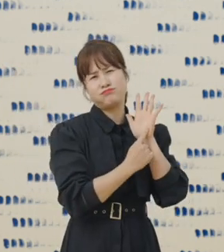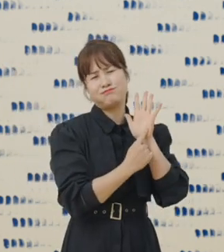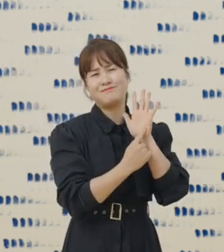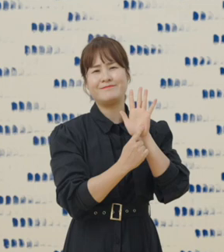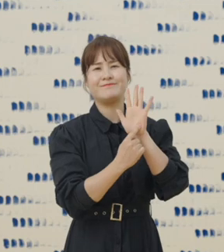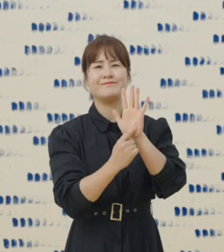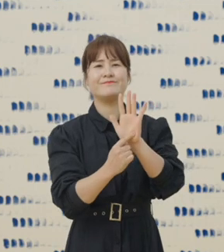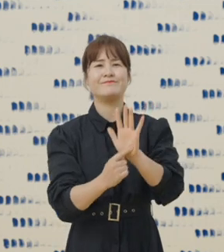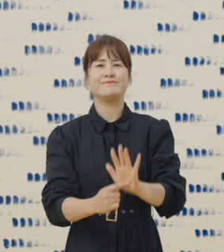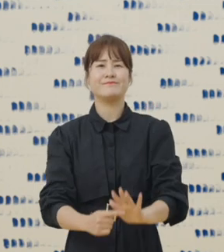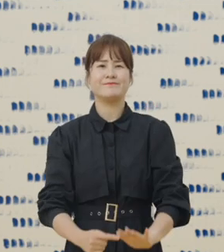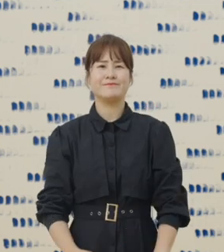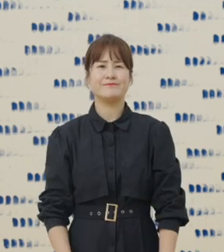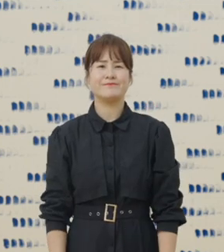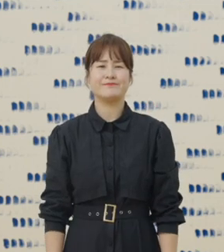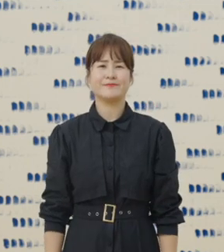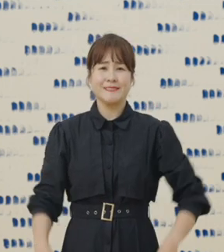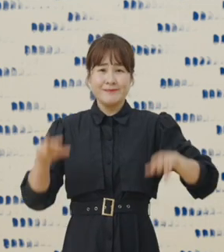나타내려 했습니다.